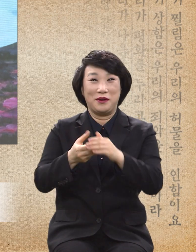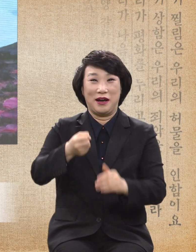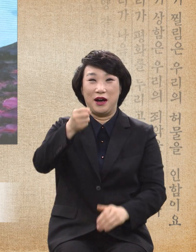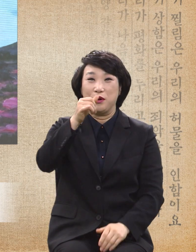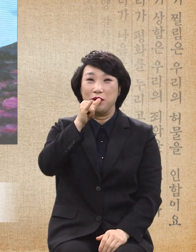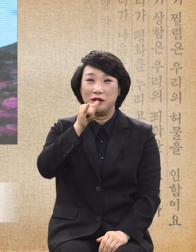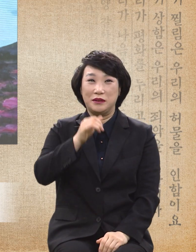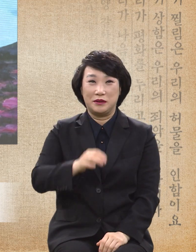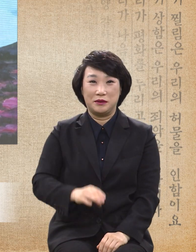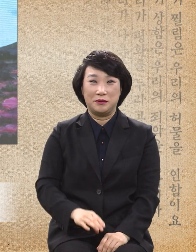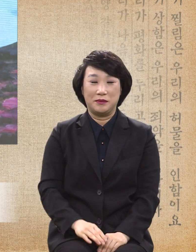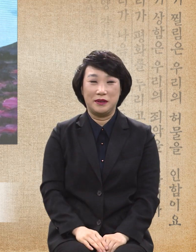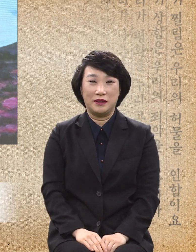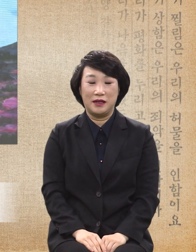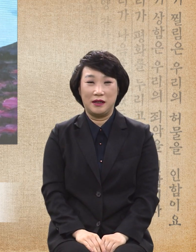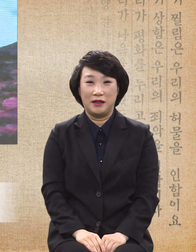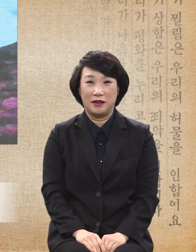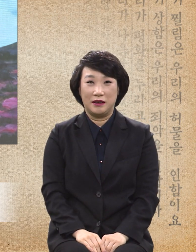전능하셔서